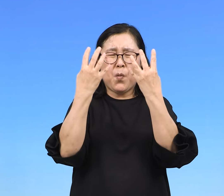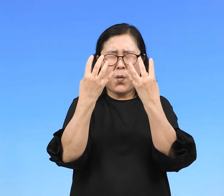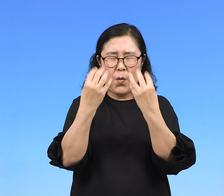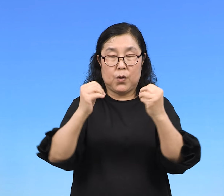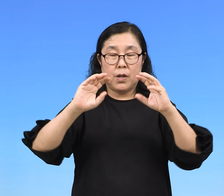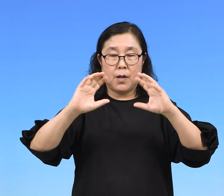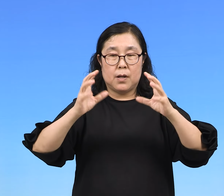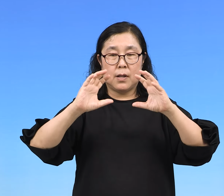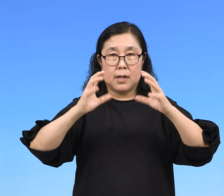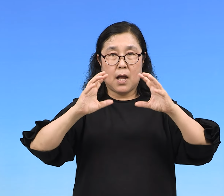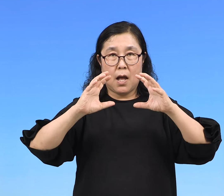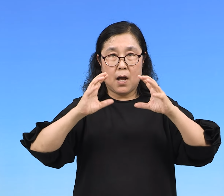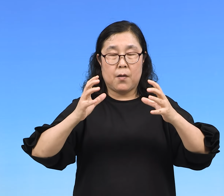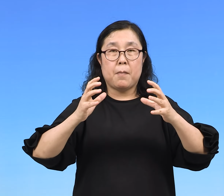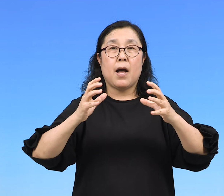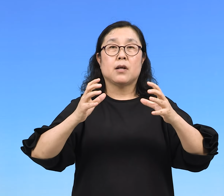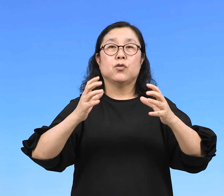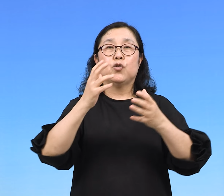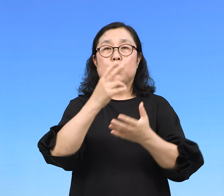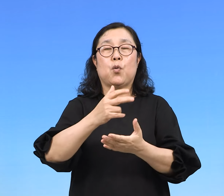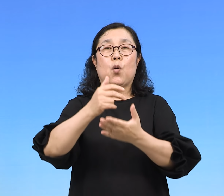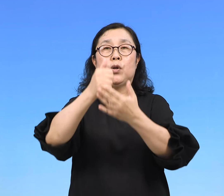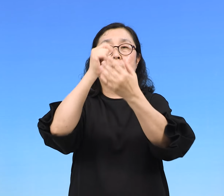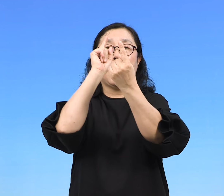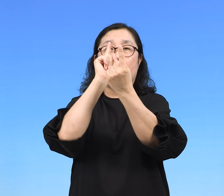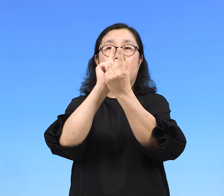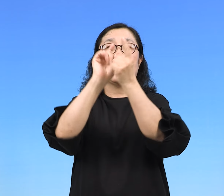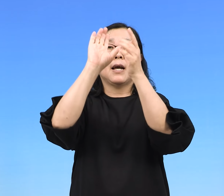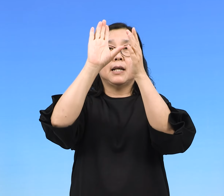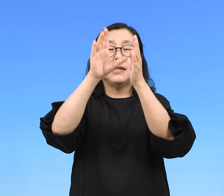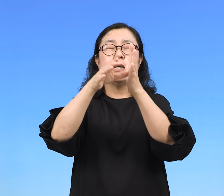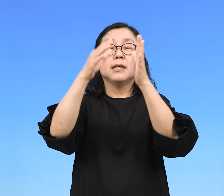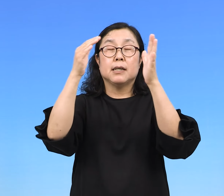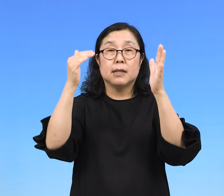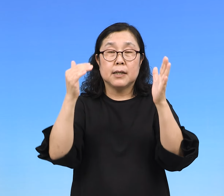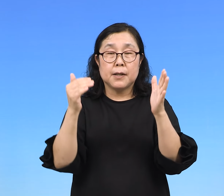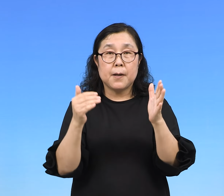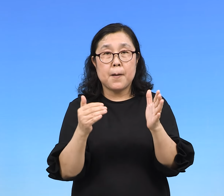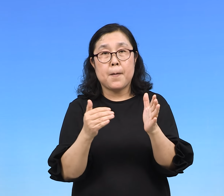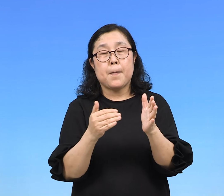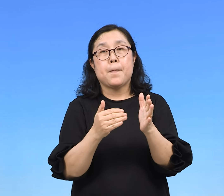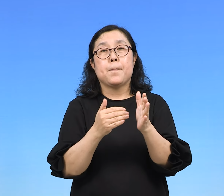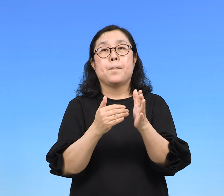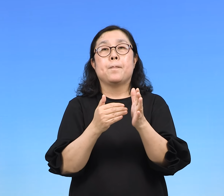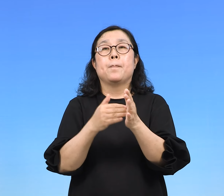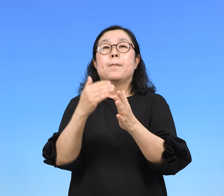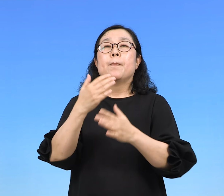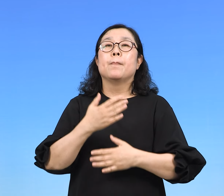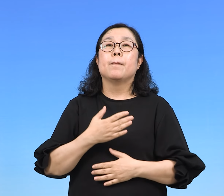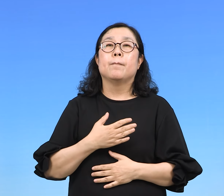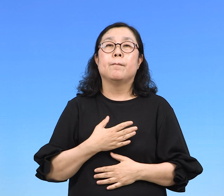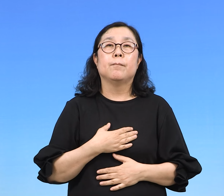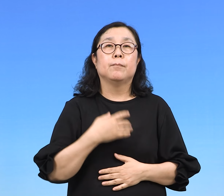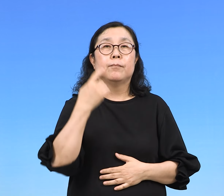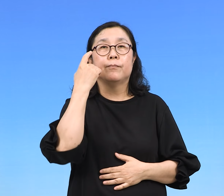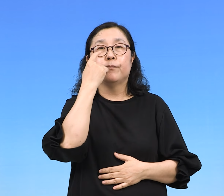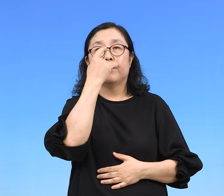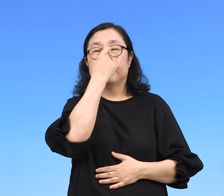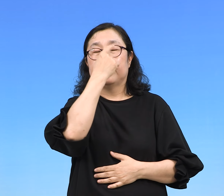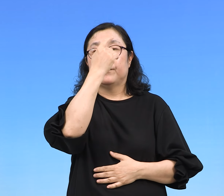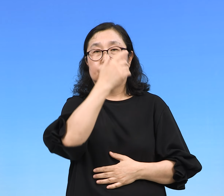모든 열방 주 볼 때까지. 우리 다시 한번 이렇게 노래합니다. 내 눈 주의